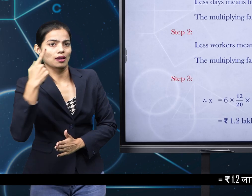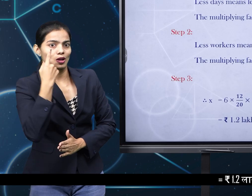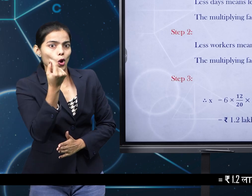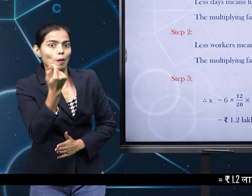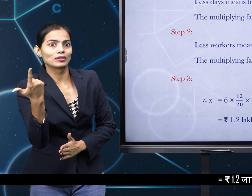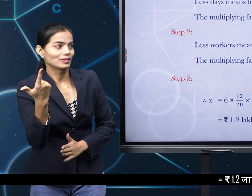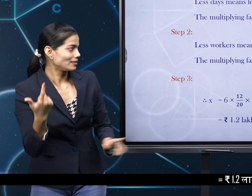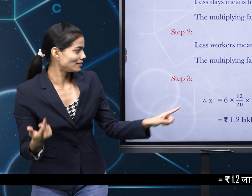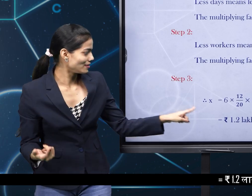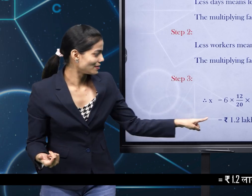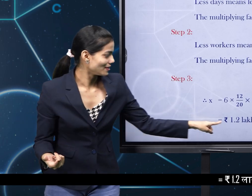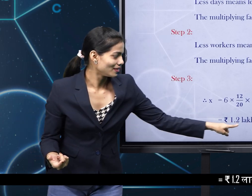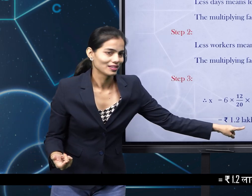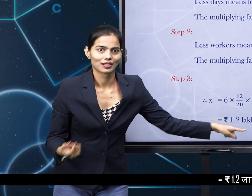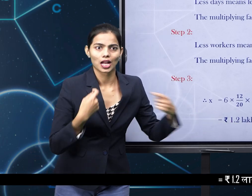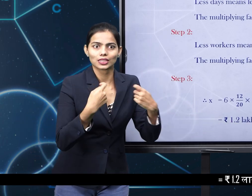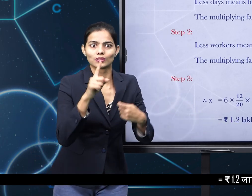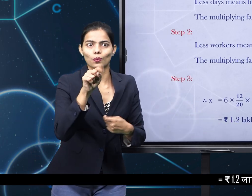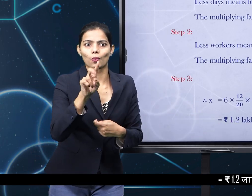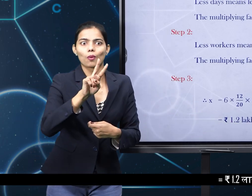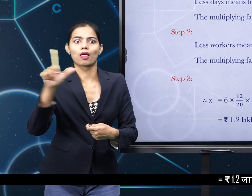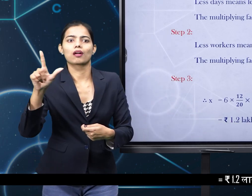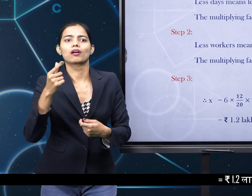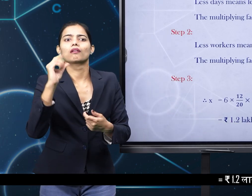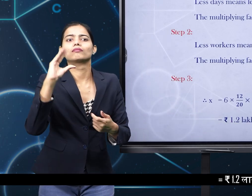बरोबर 1.2 लाख रुपये.